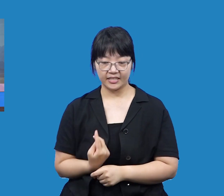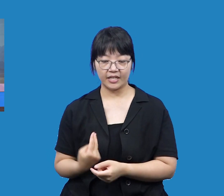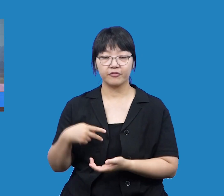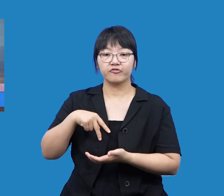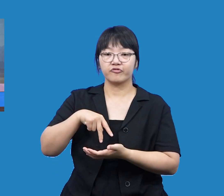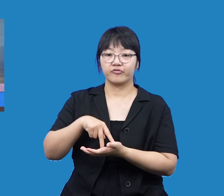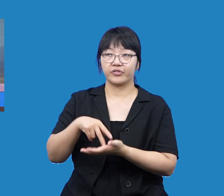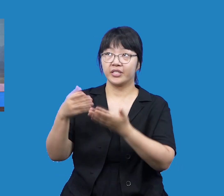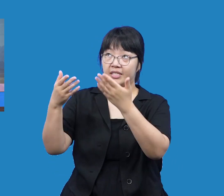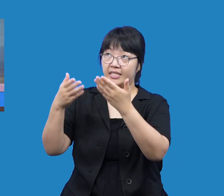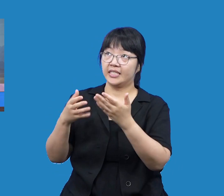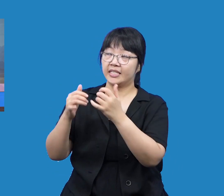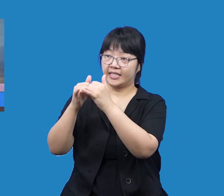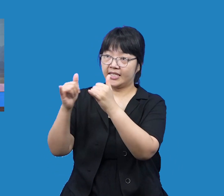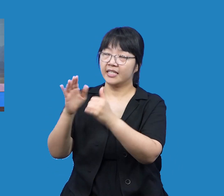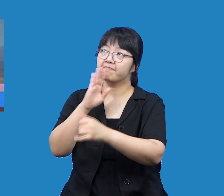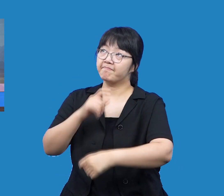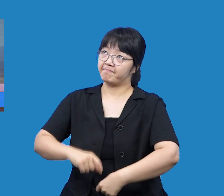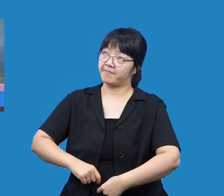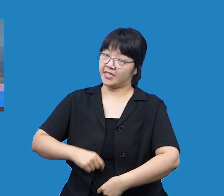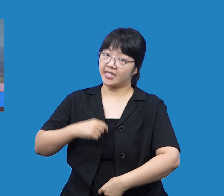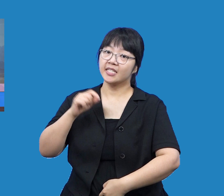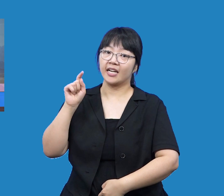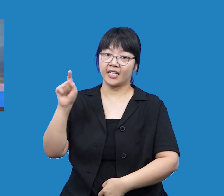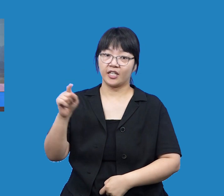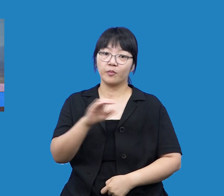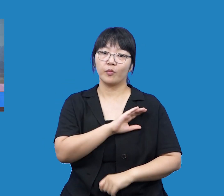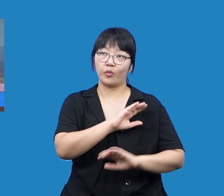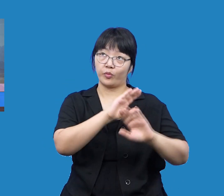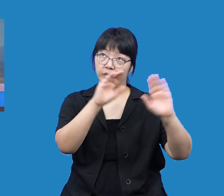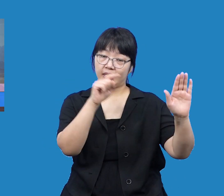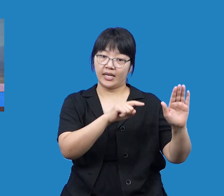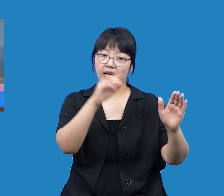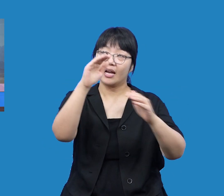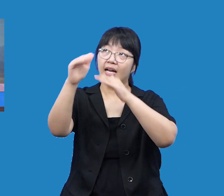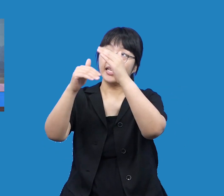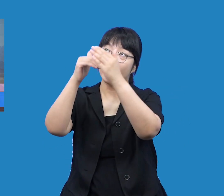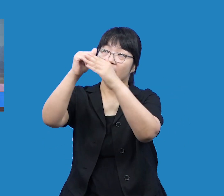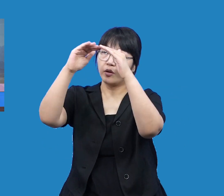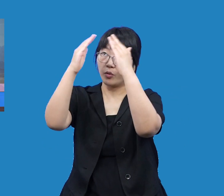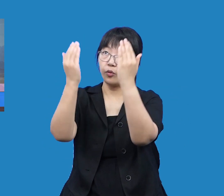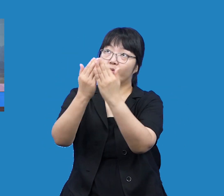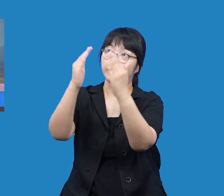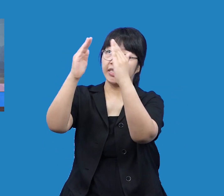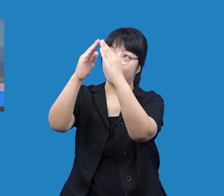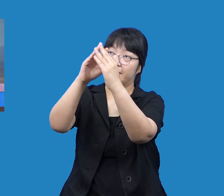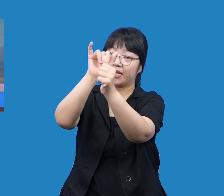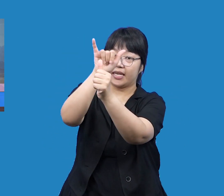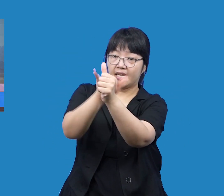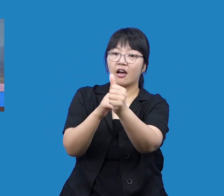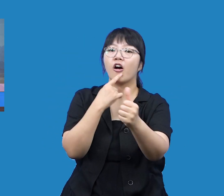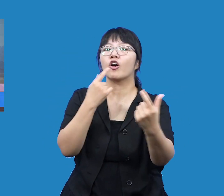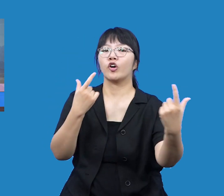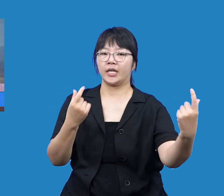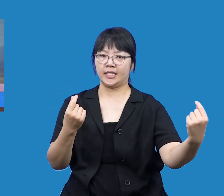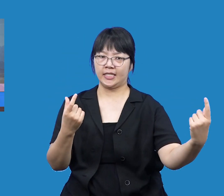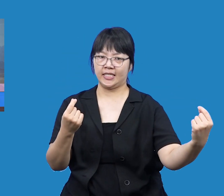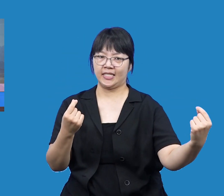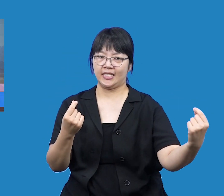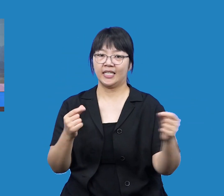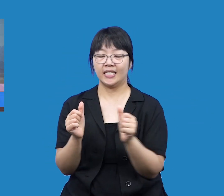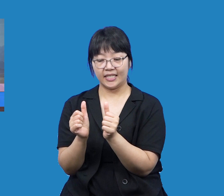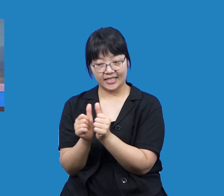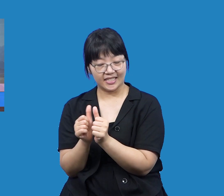이에게 신실하시기를 모세가 하나님의 온 집에서 한 것과 같이 하셨나니 3절.